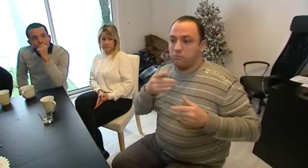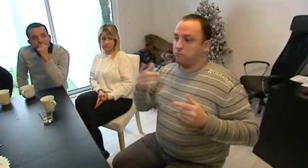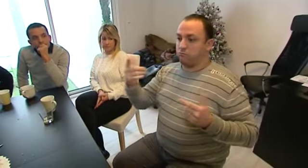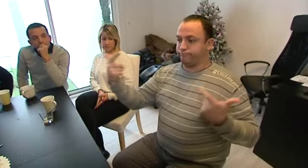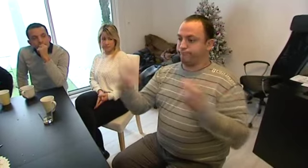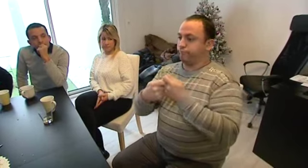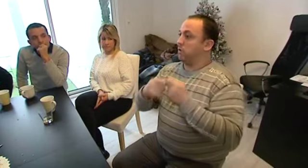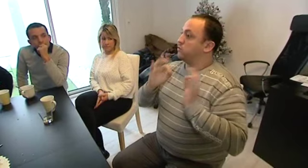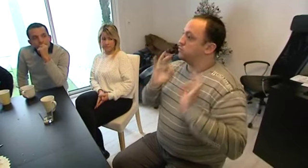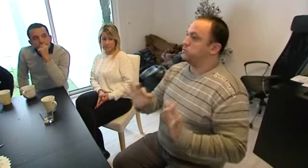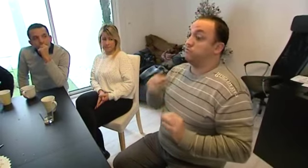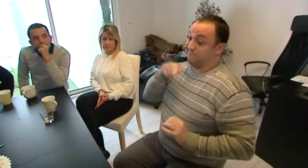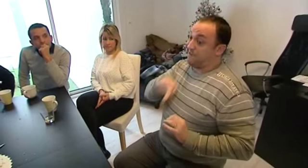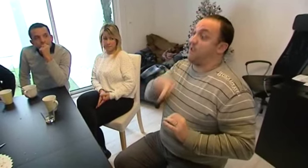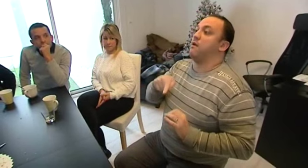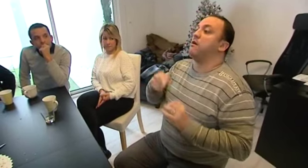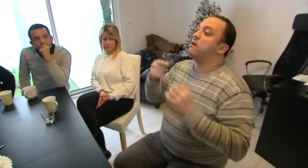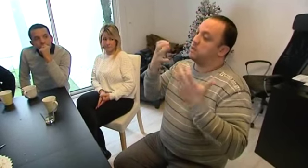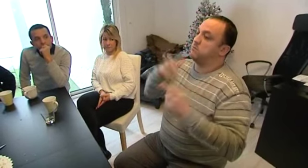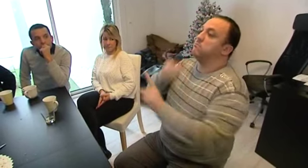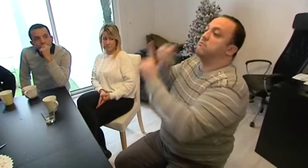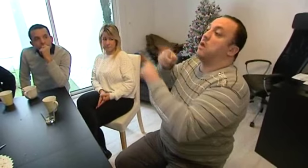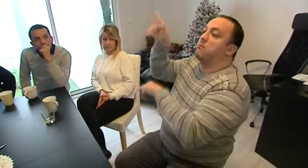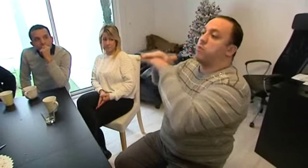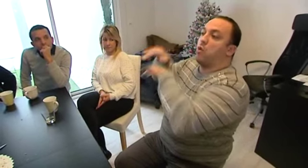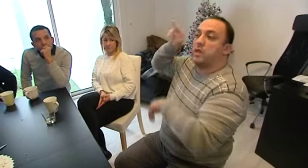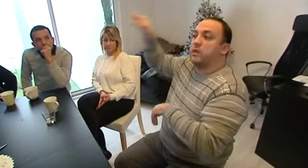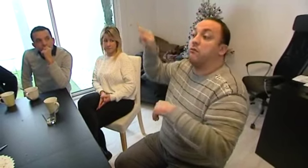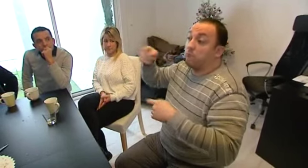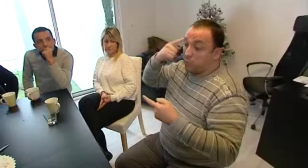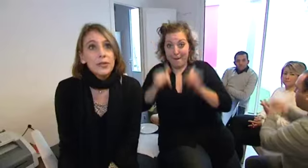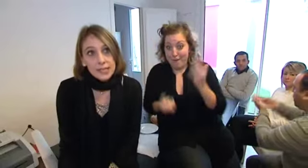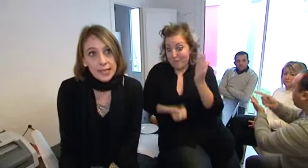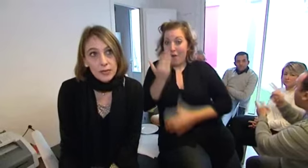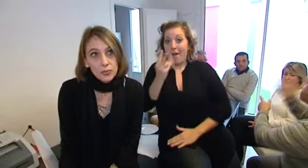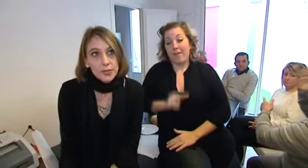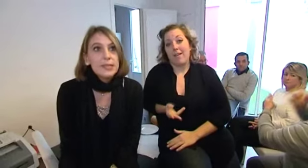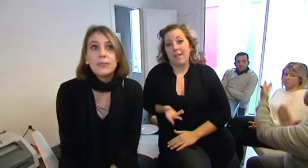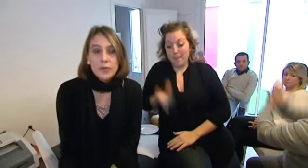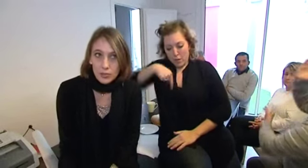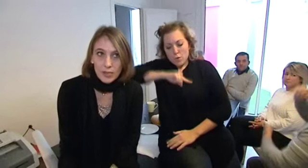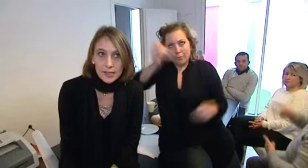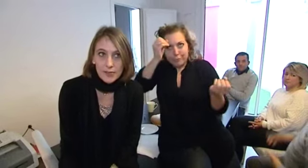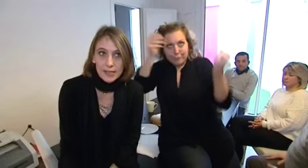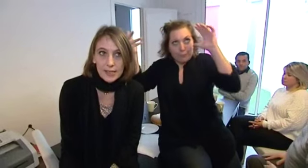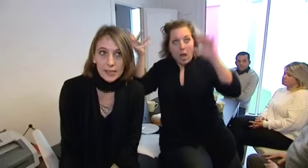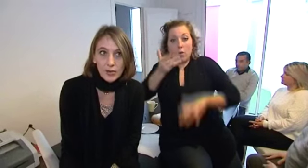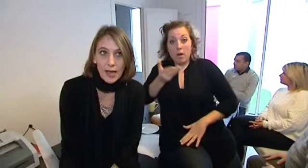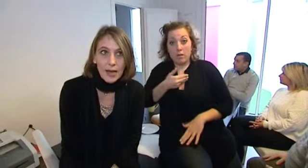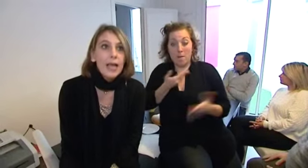peut-être... on aura plus d'adaptation des deux côtés. Ça va être une accessibilité des deux côtés. Notre idée à nous, c'est de démontrer aux collectivités territoriales